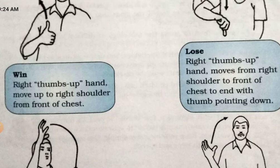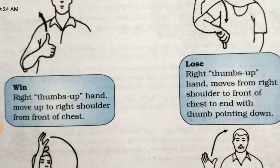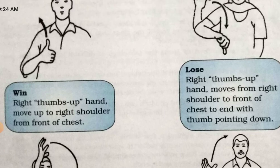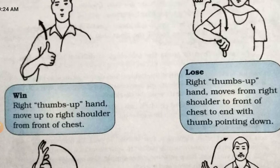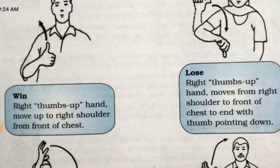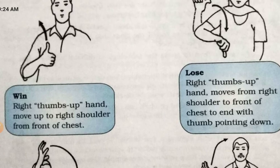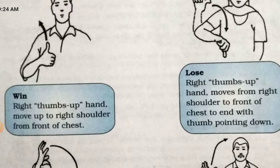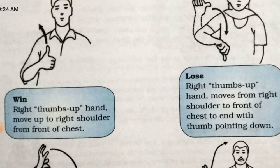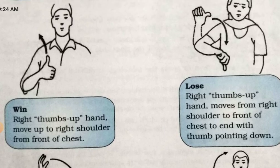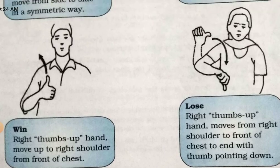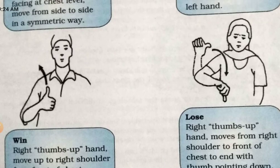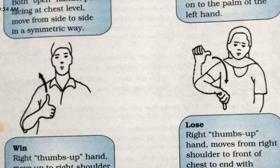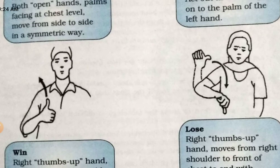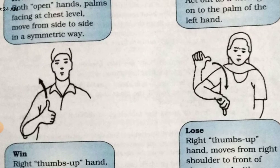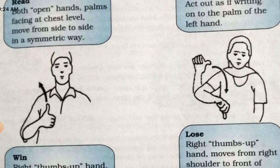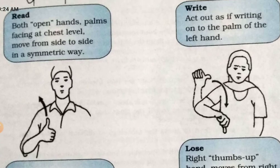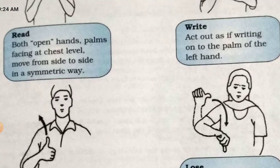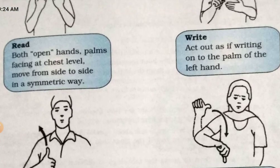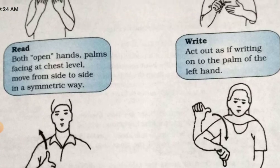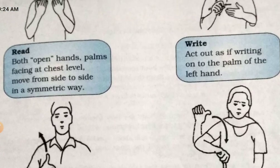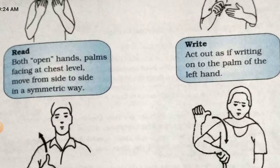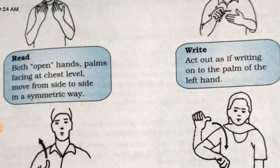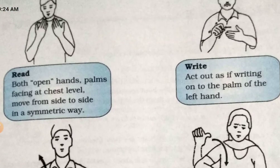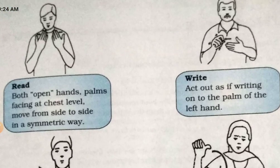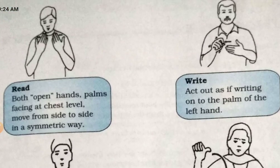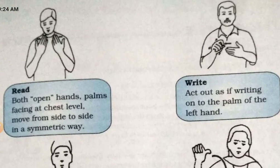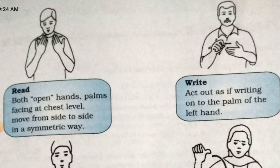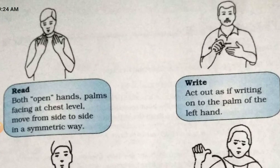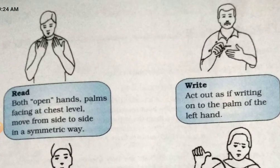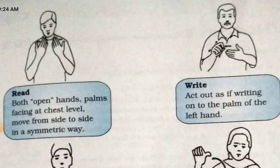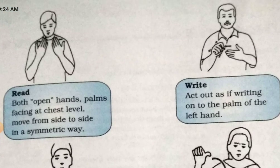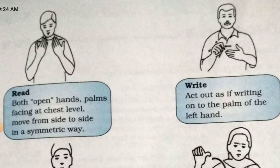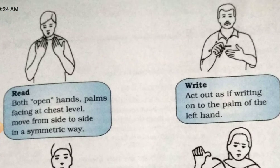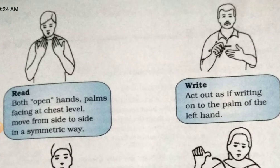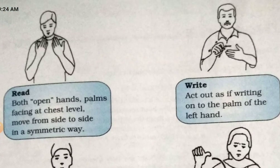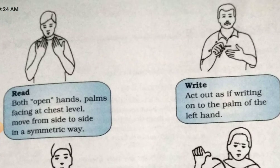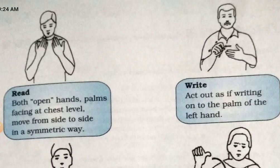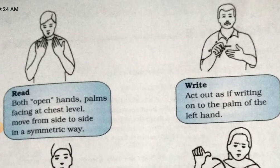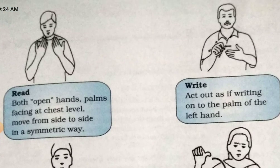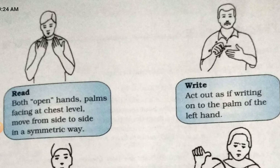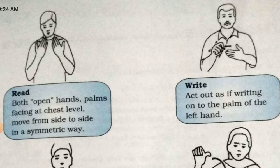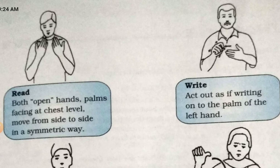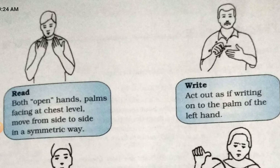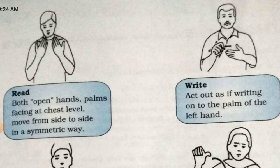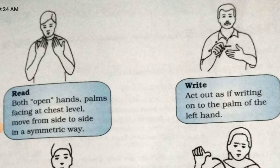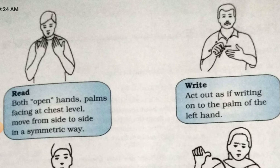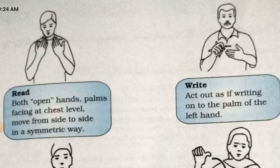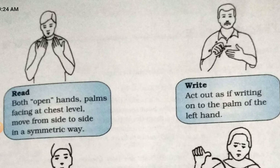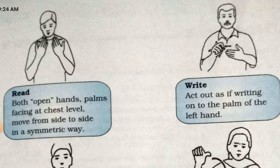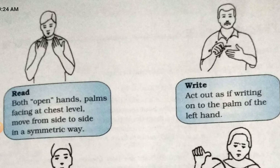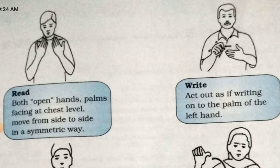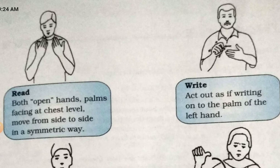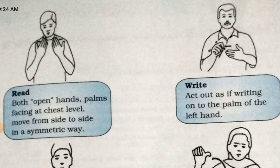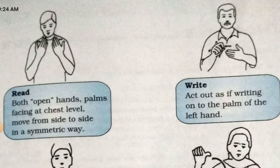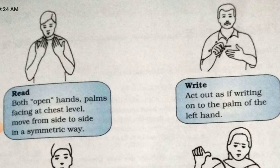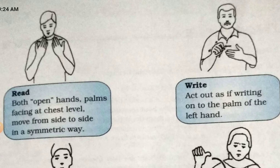के कुछ लाइन ओके तो यह आपको रिमेंबर रखना है इंक्स